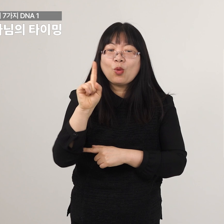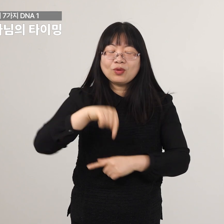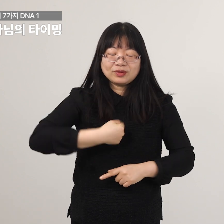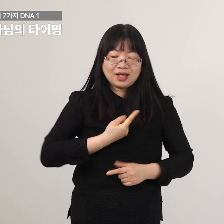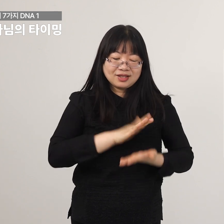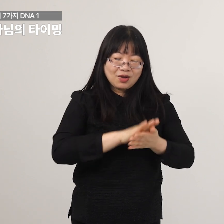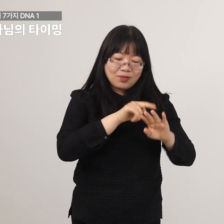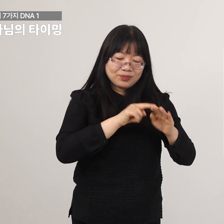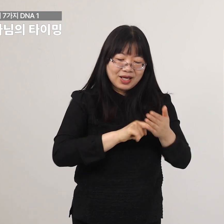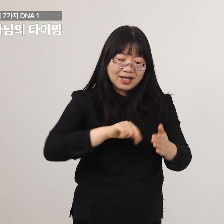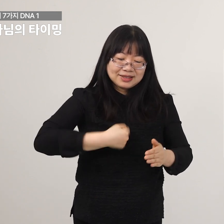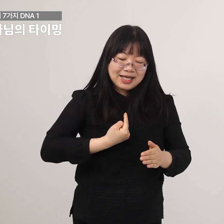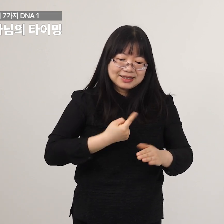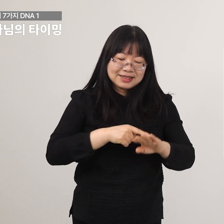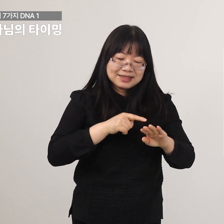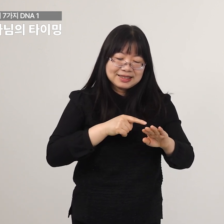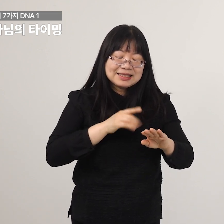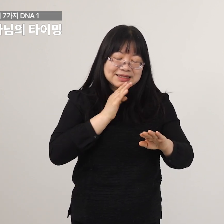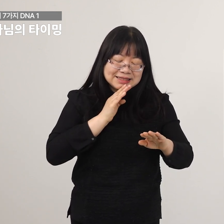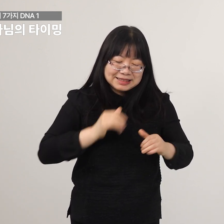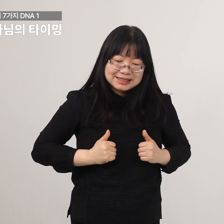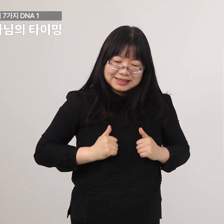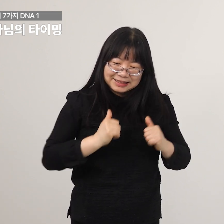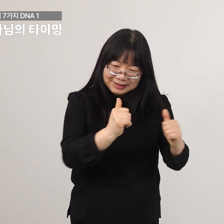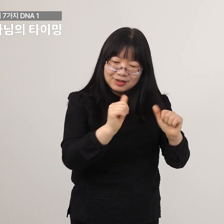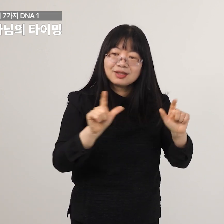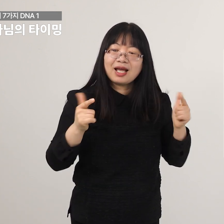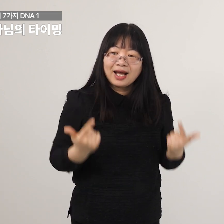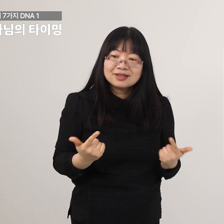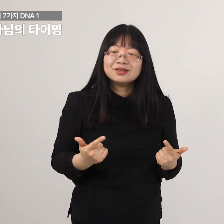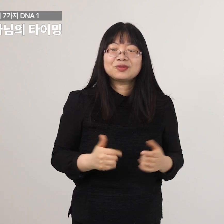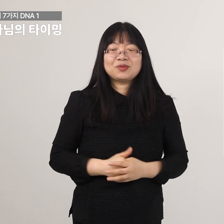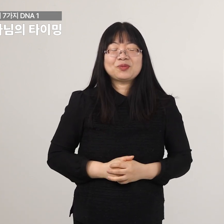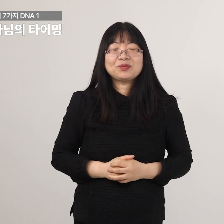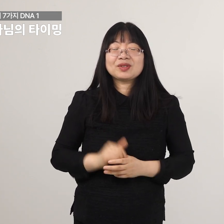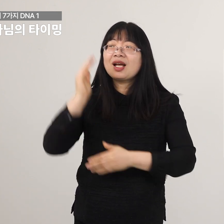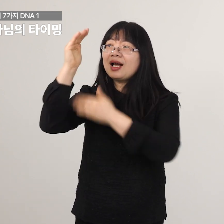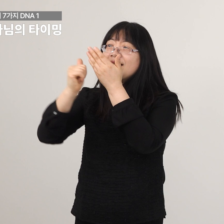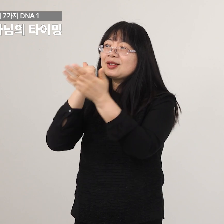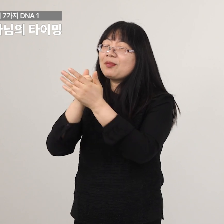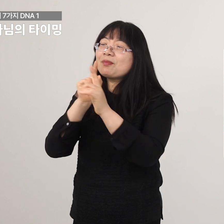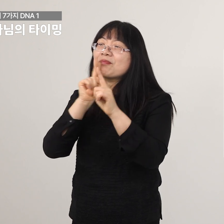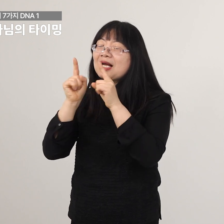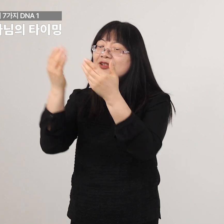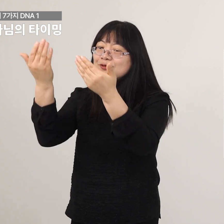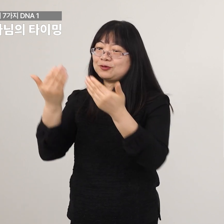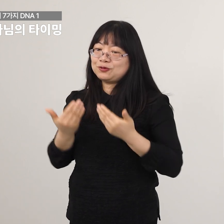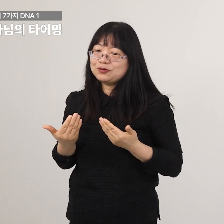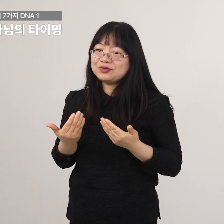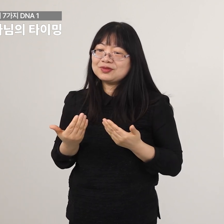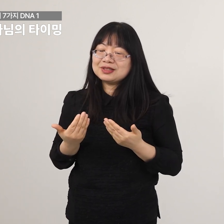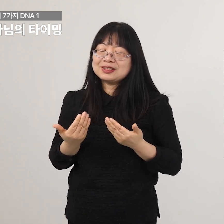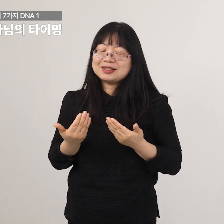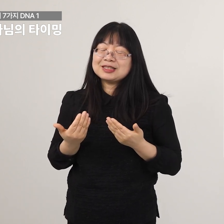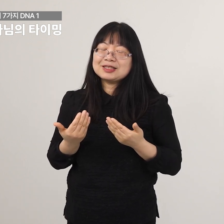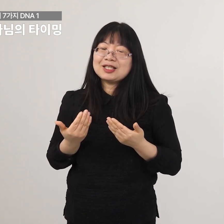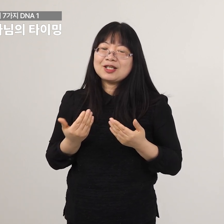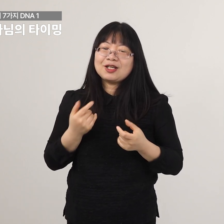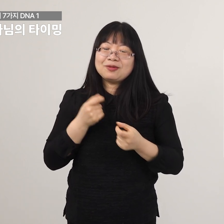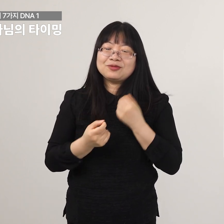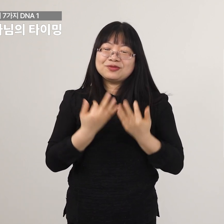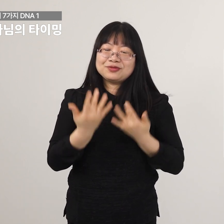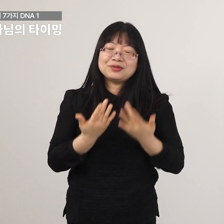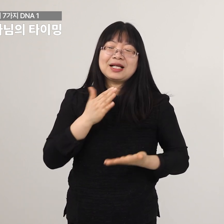자기 진심, 자기 열심이 아니에요. 하나님의 말씀이 주시는